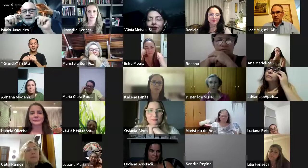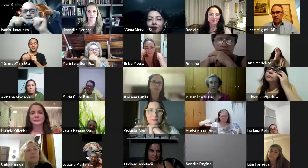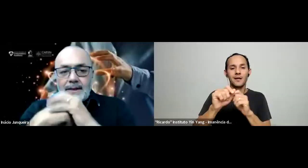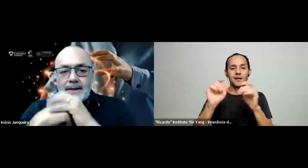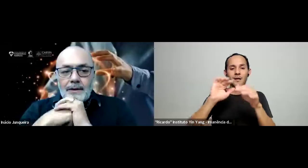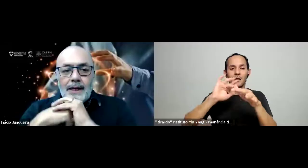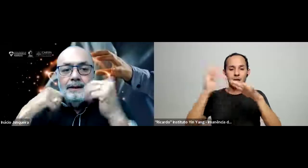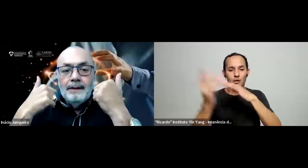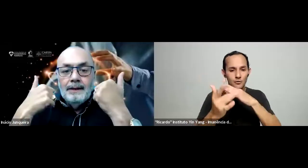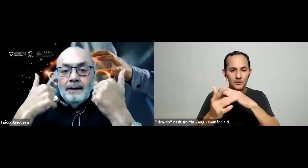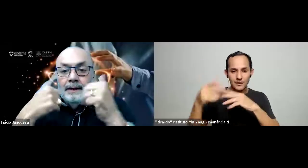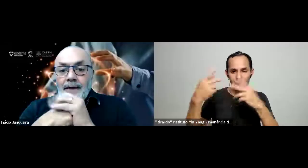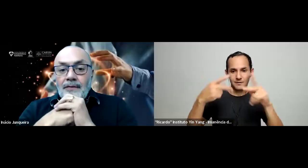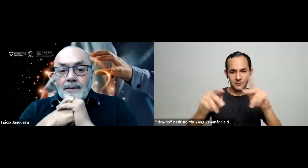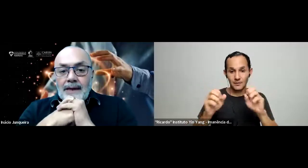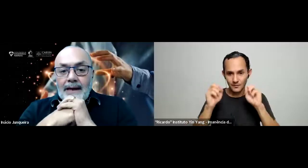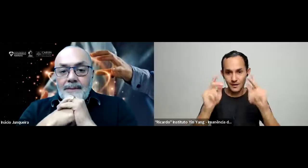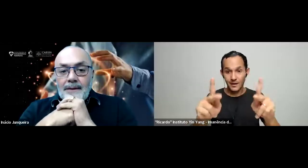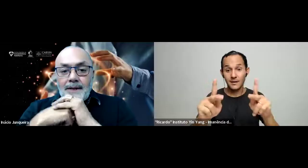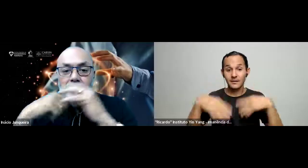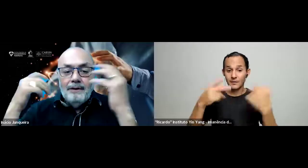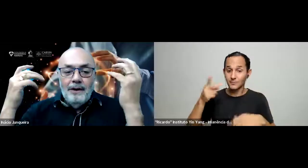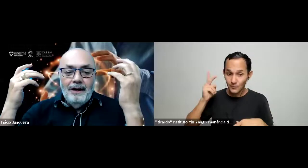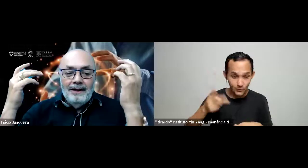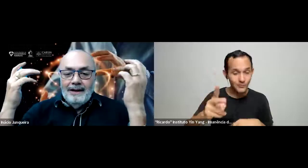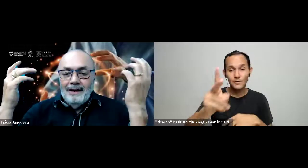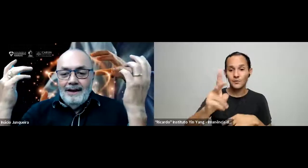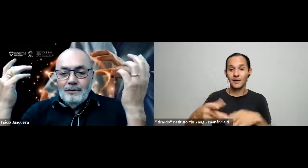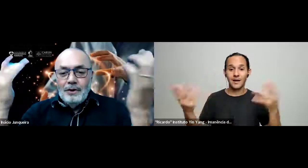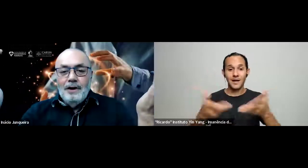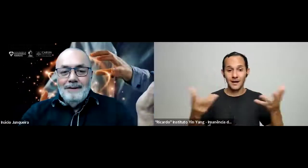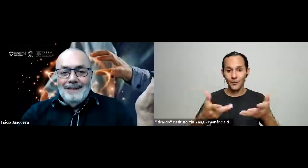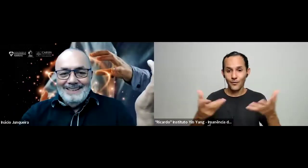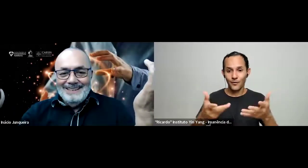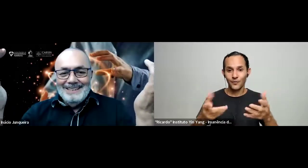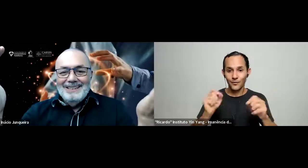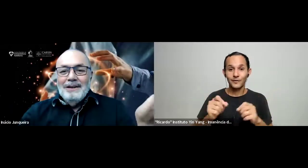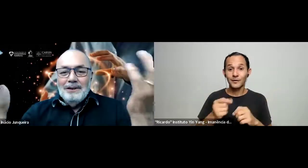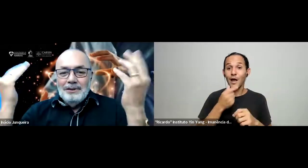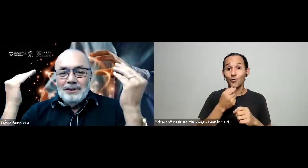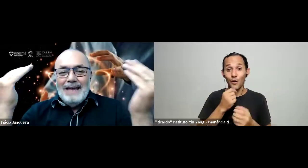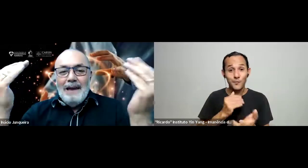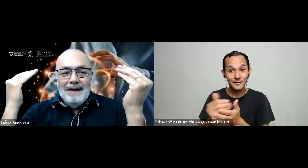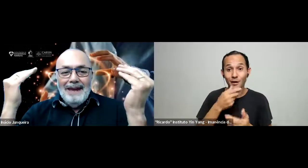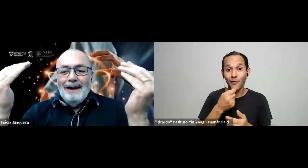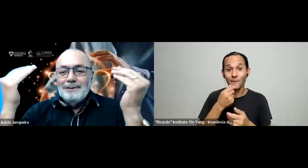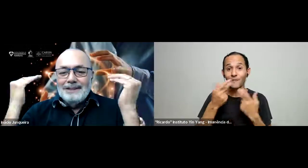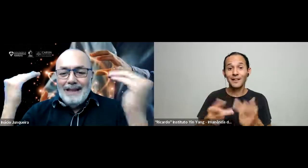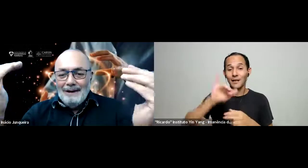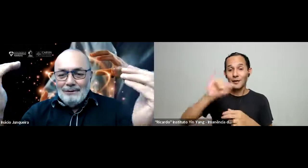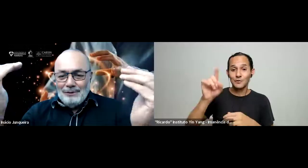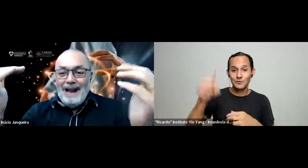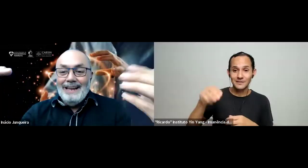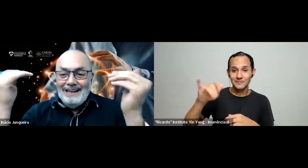aqui palestrando, ok? E vamos dar caminhamento agora aos homens. José Miguel